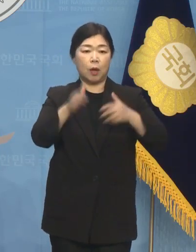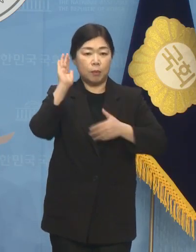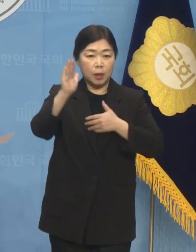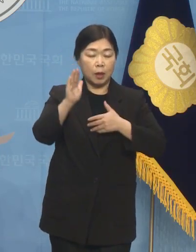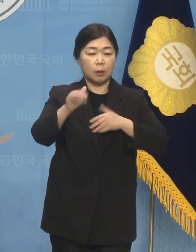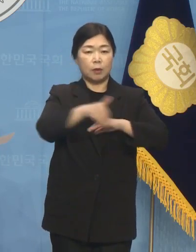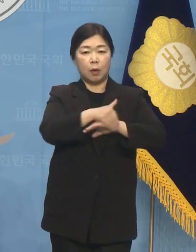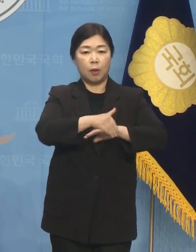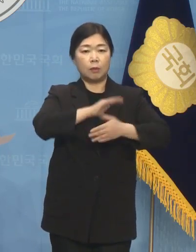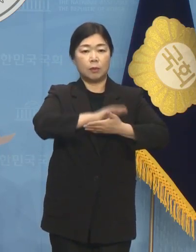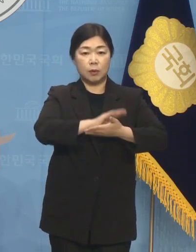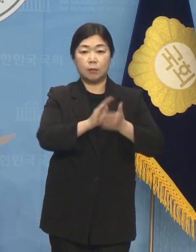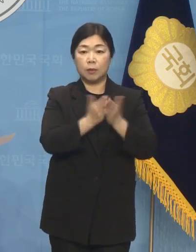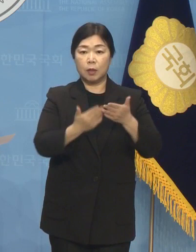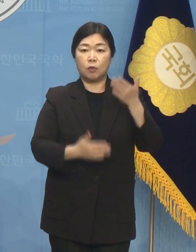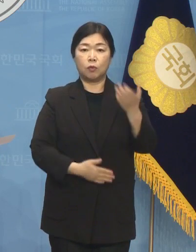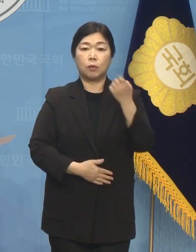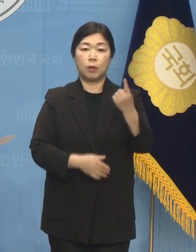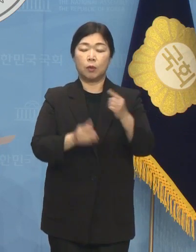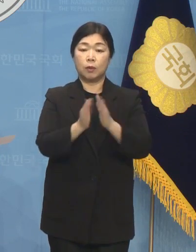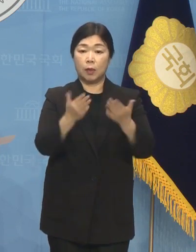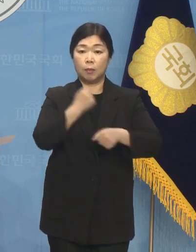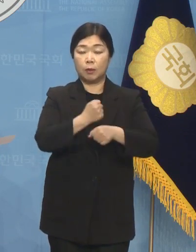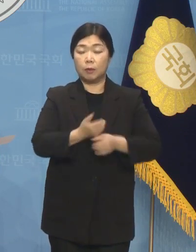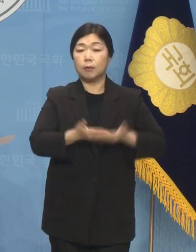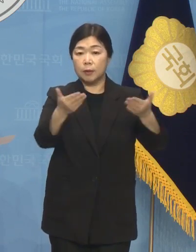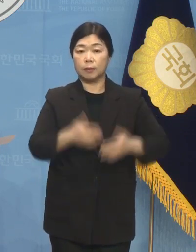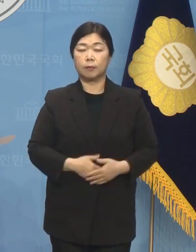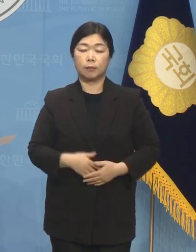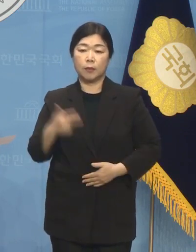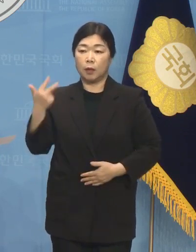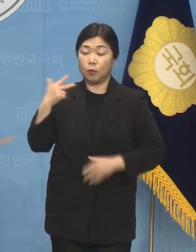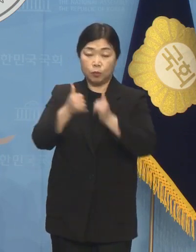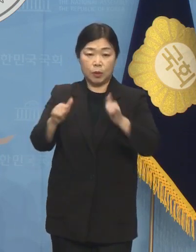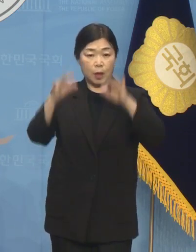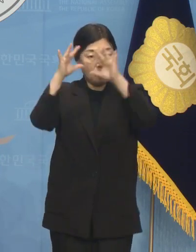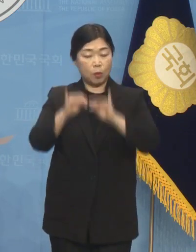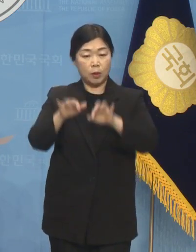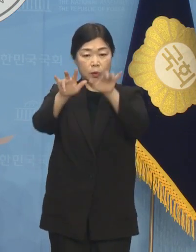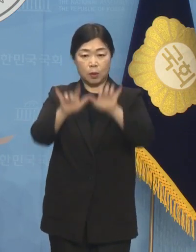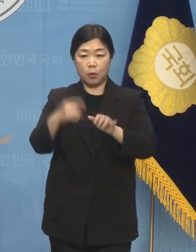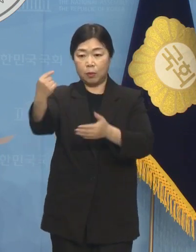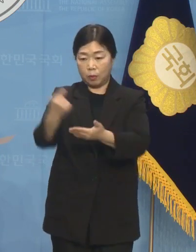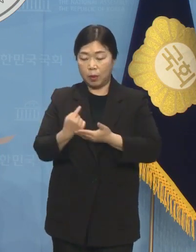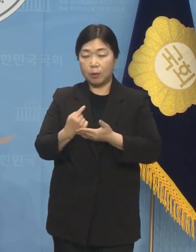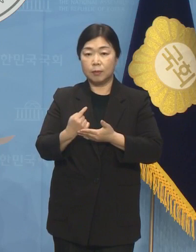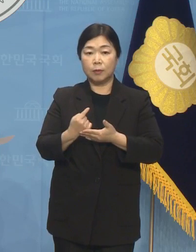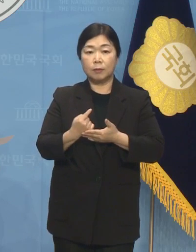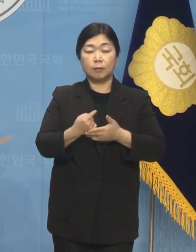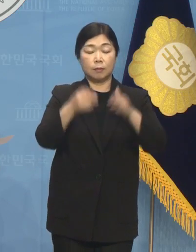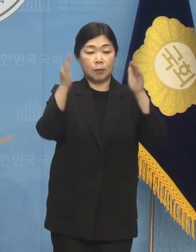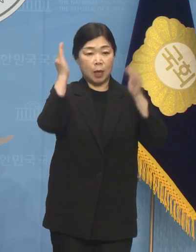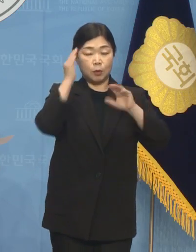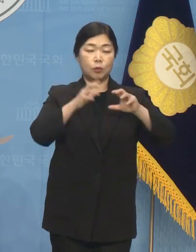인사이트 제91호를 발간합니다. 다음은 지난주 국민동의청원 현황입니다. 대한의사협회 산하